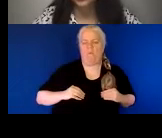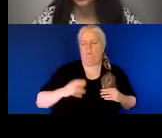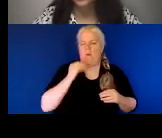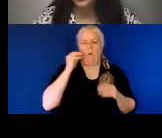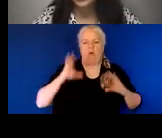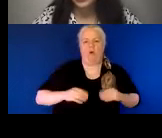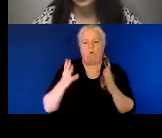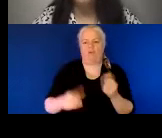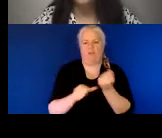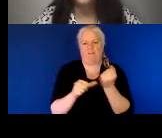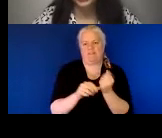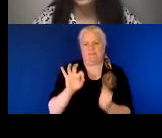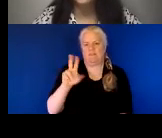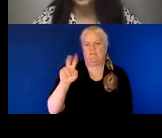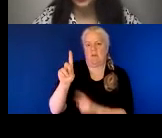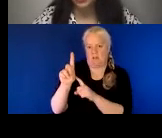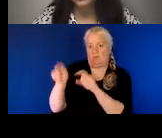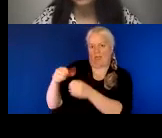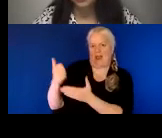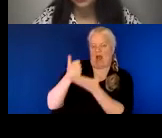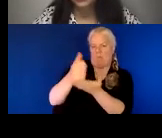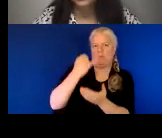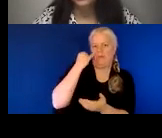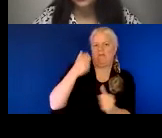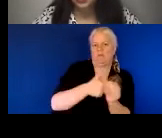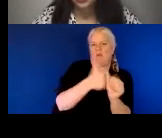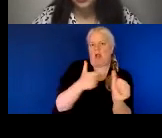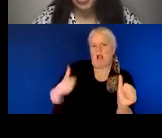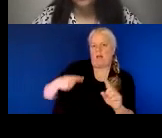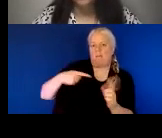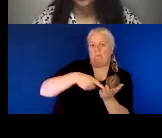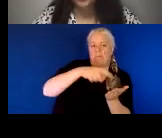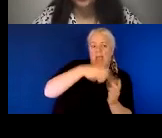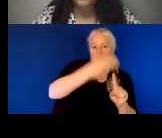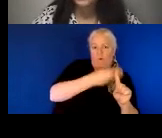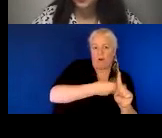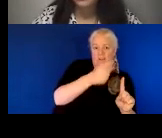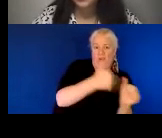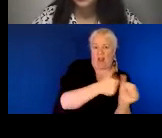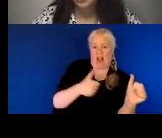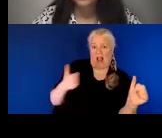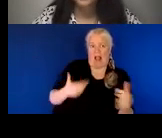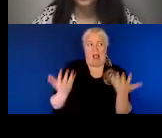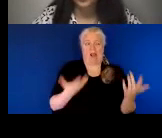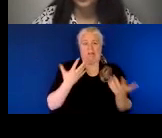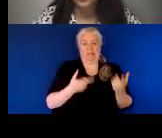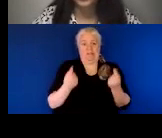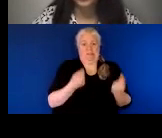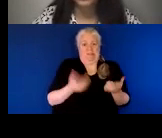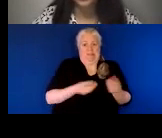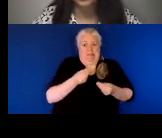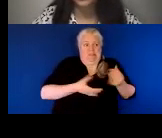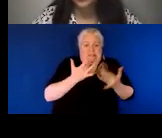的。那房主呢是可以去申请这计划，如果他是有一个抵押房贷的时